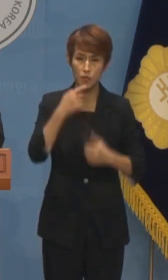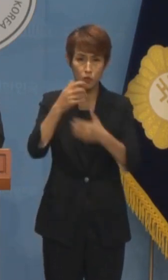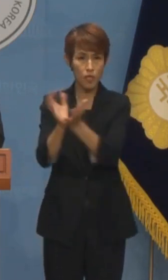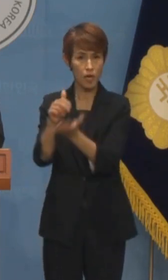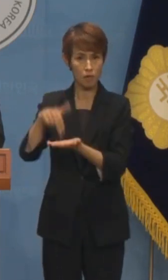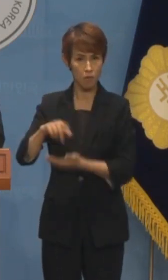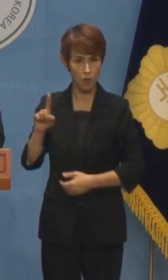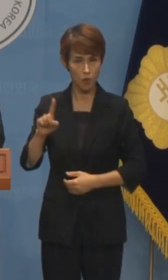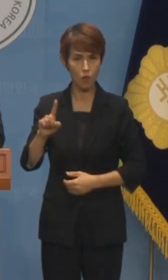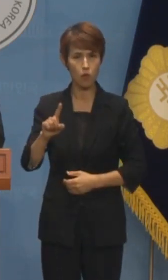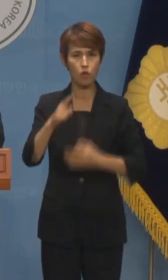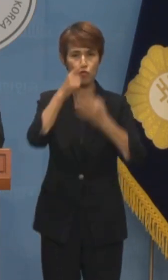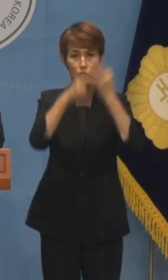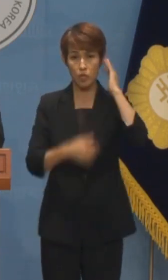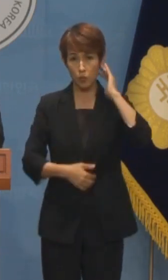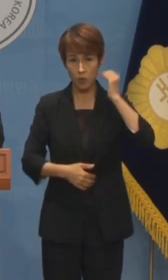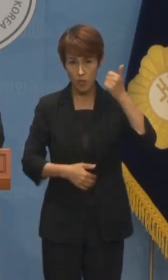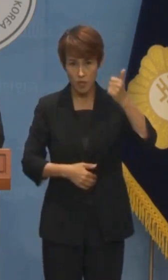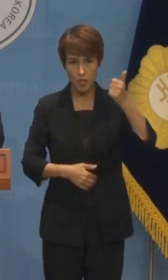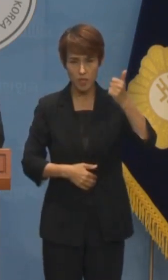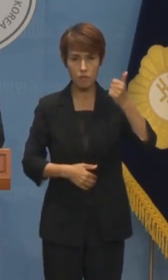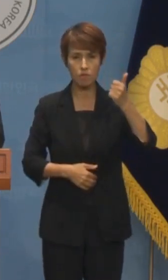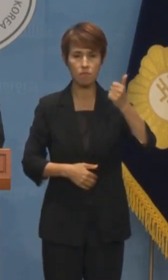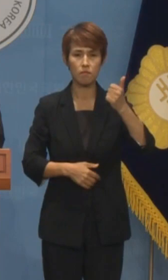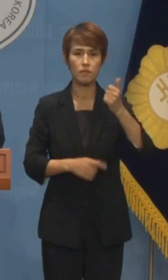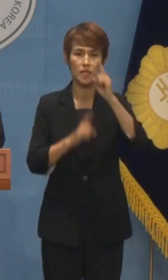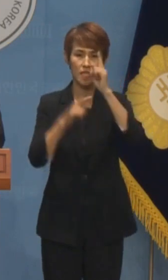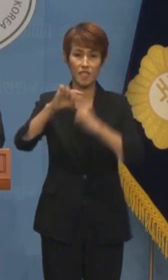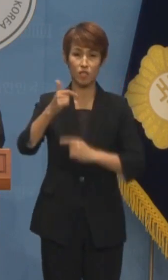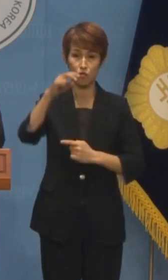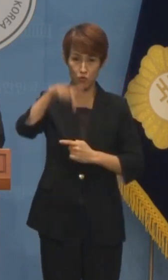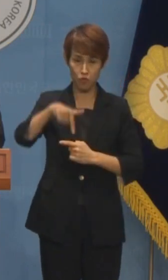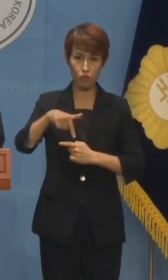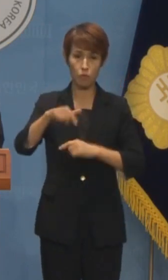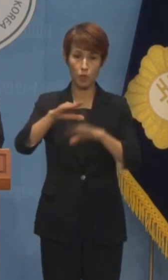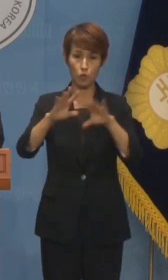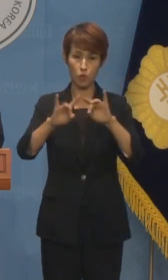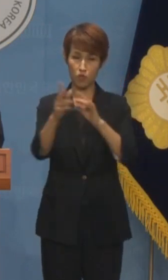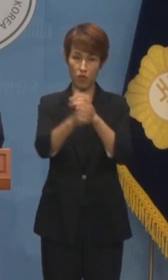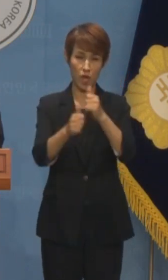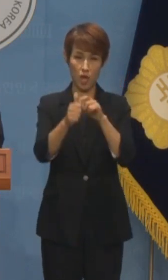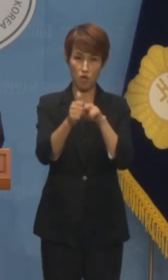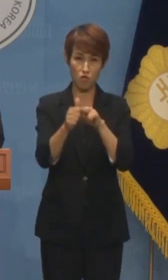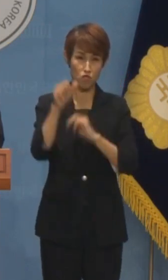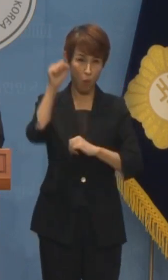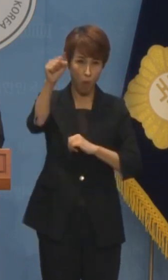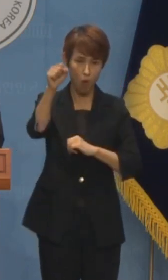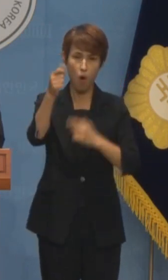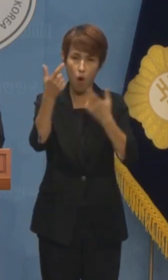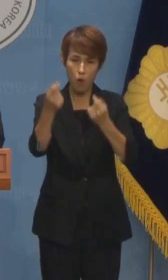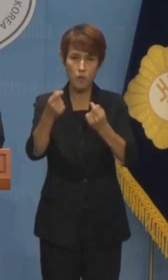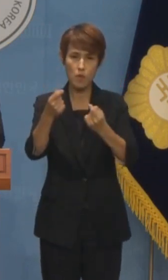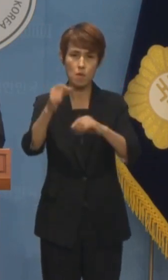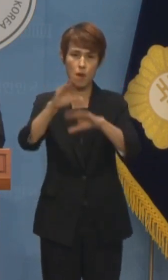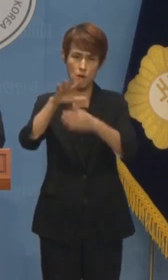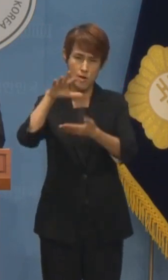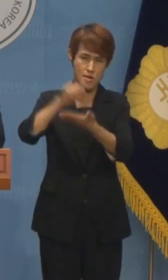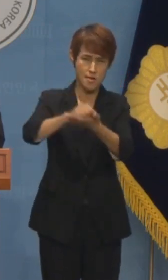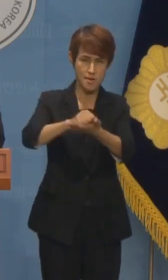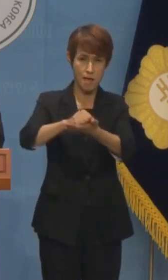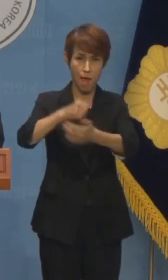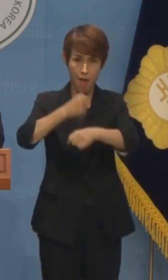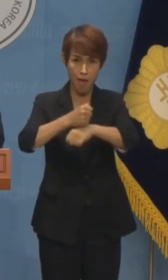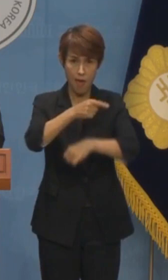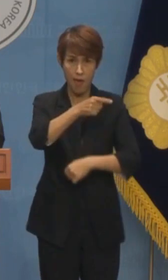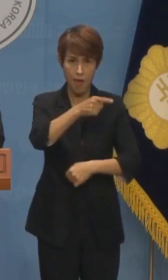더불어민주당은 윤석열 대통령이 이진숙 후보에 이어 또다시 막무가내 인사로 방송장악에 열을